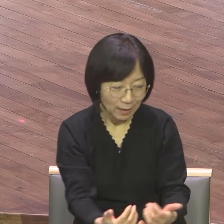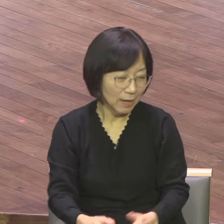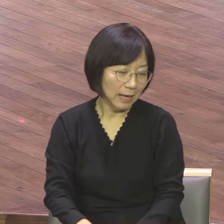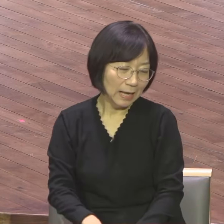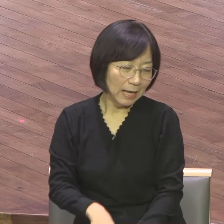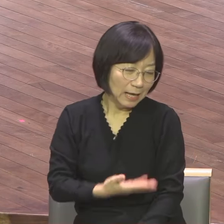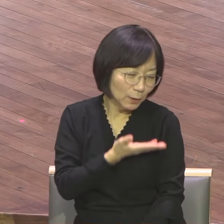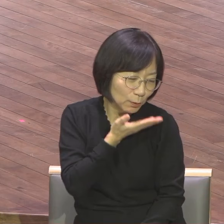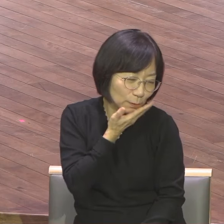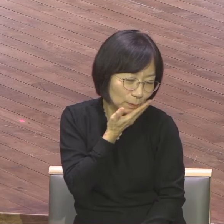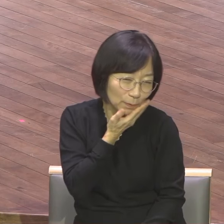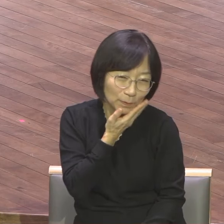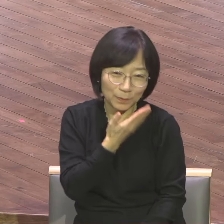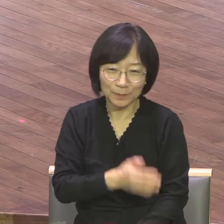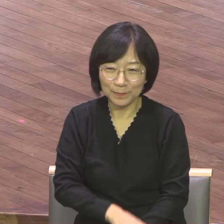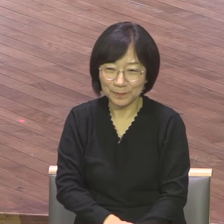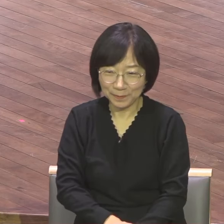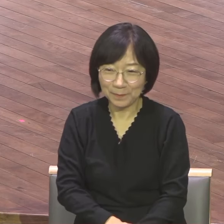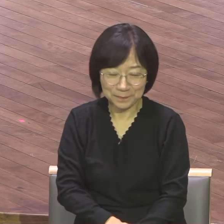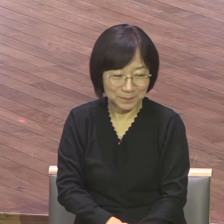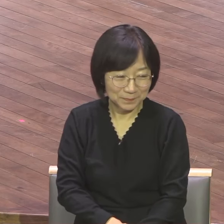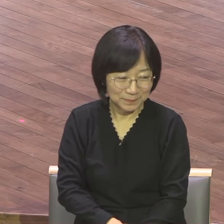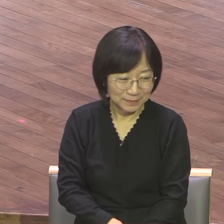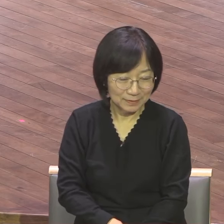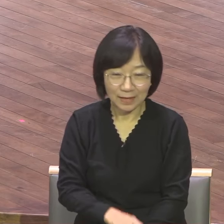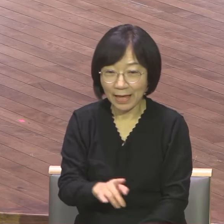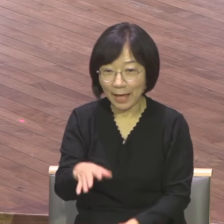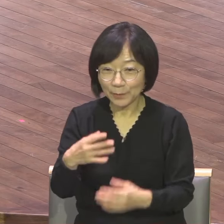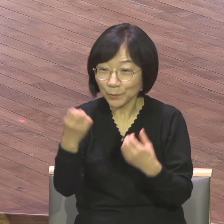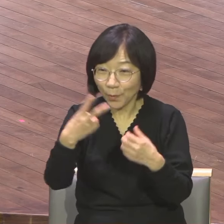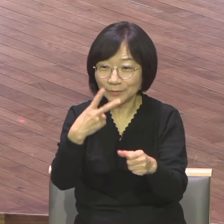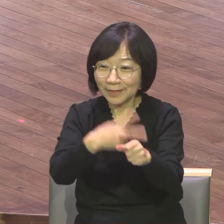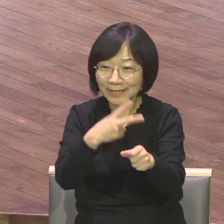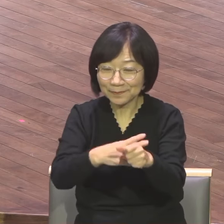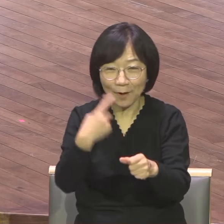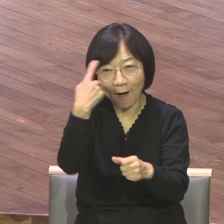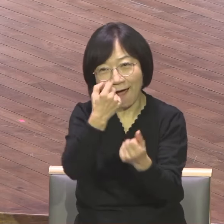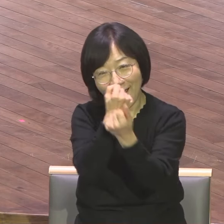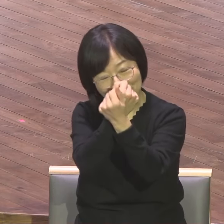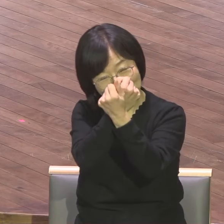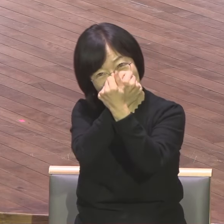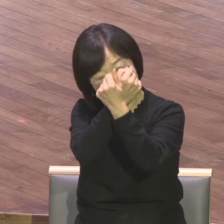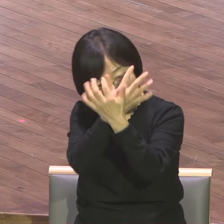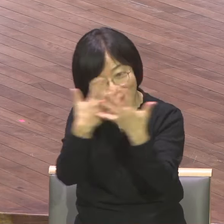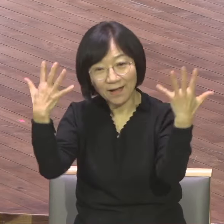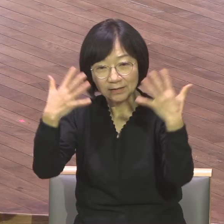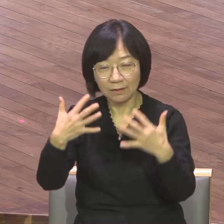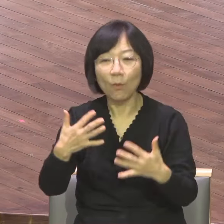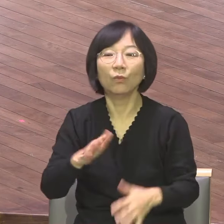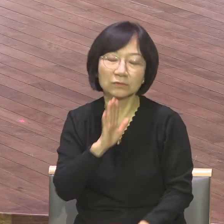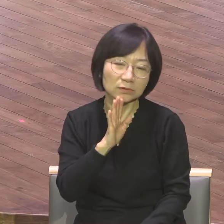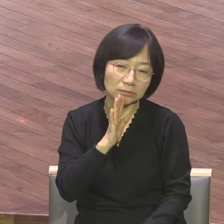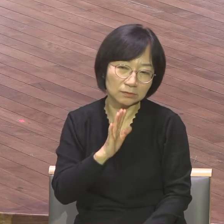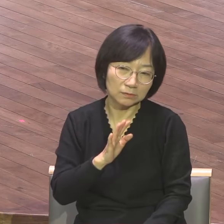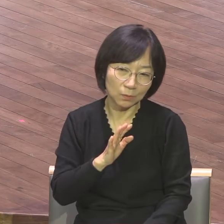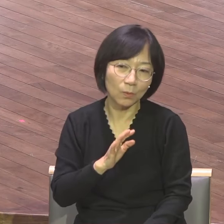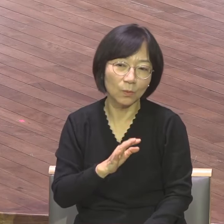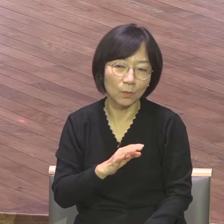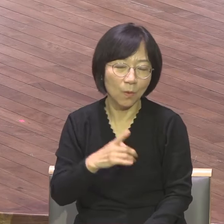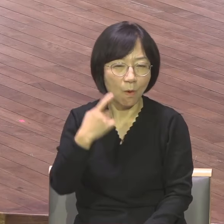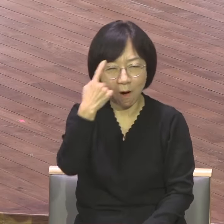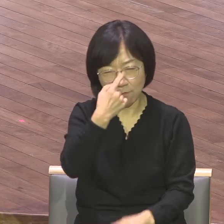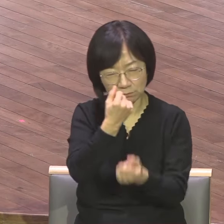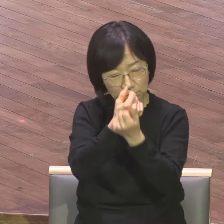예스키즈는 예스키즈 아니고 예스키는 교사들 먹고 교사들 표정이 얼마나 밝은지 진짜로 교사들이